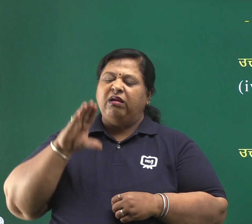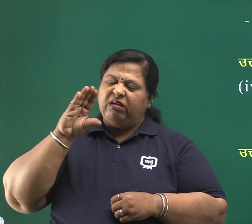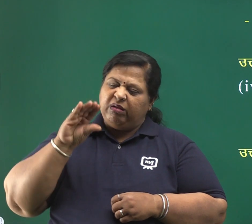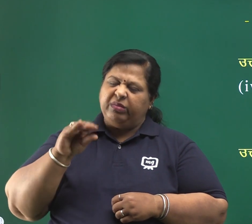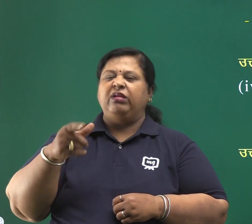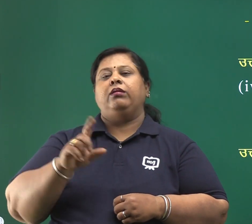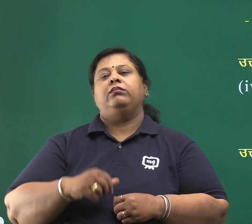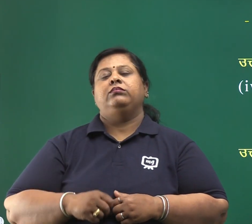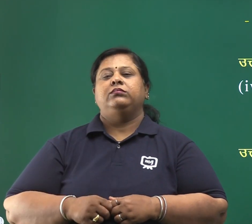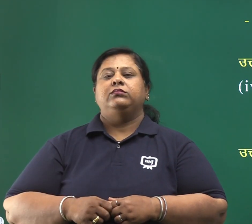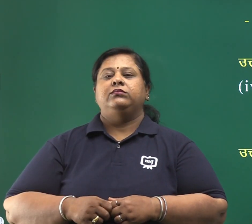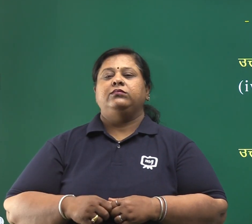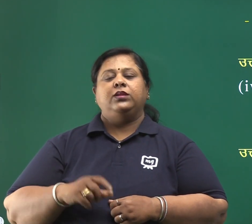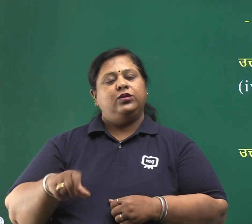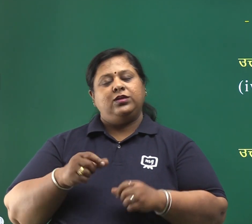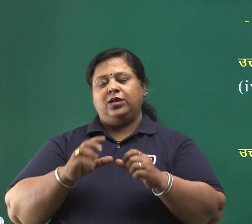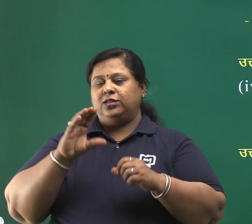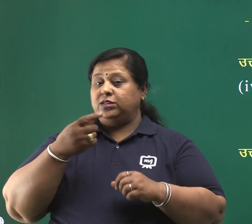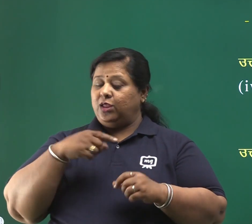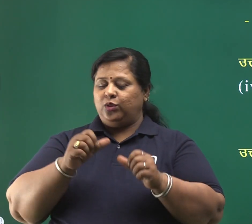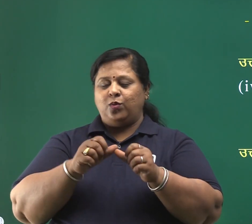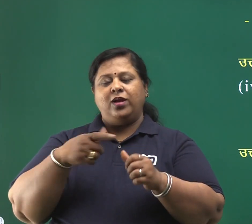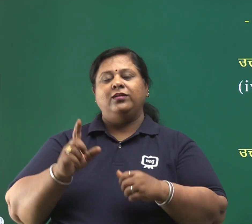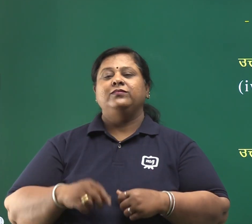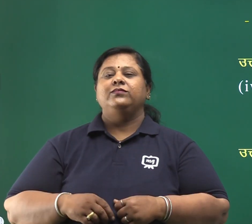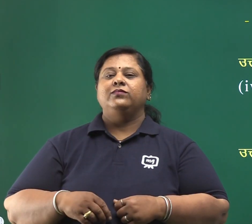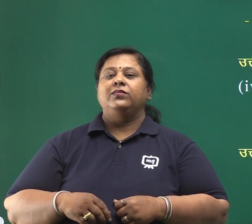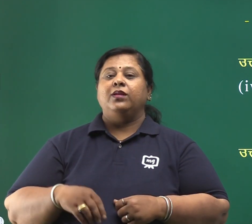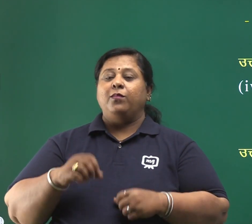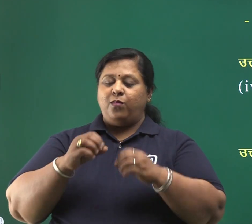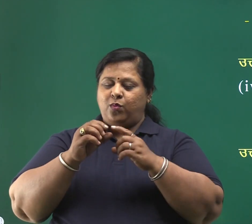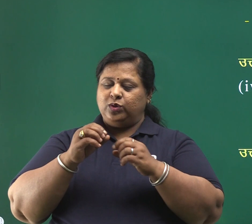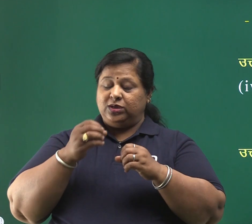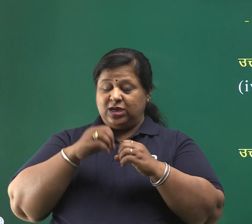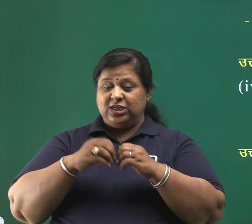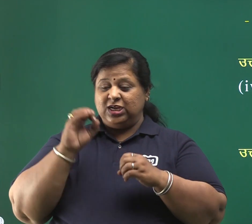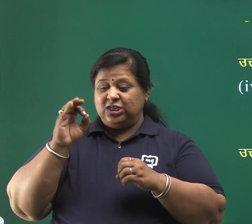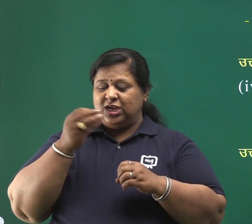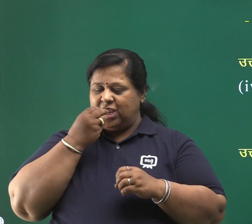कमी है। तो सही उत्तर होगा पौष्टिक।